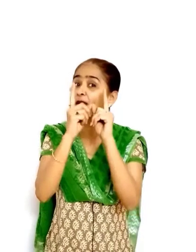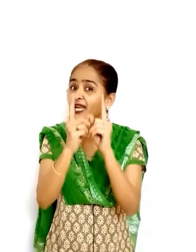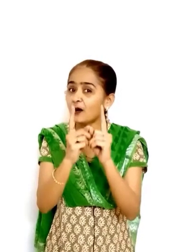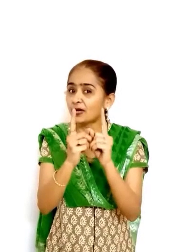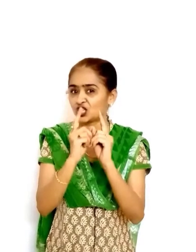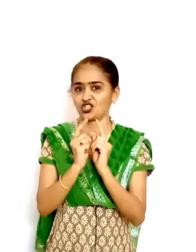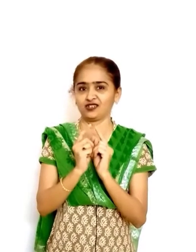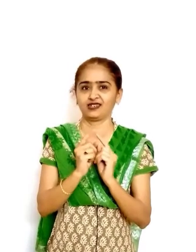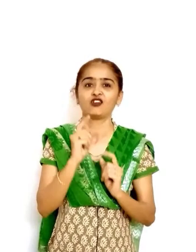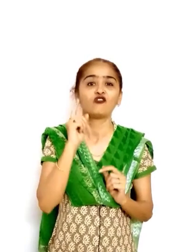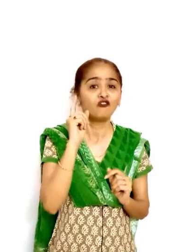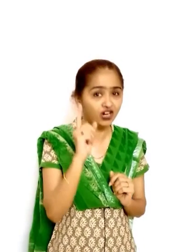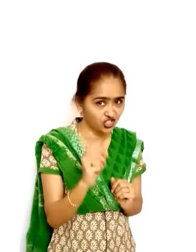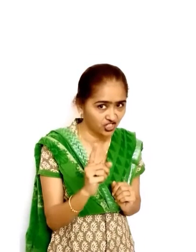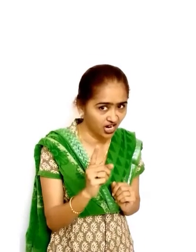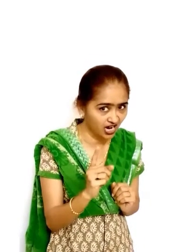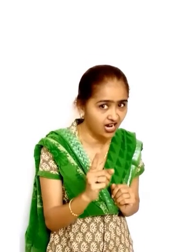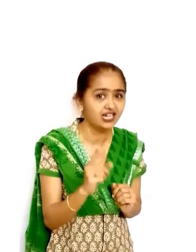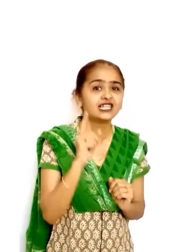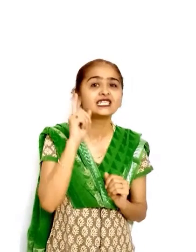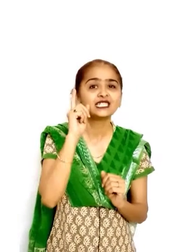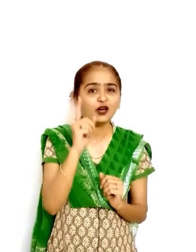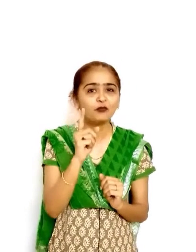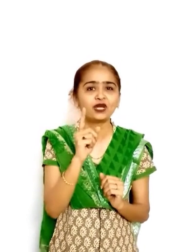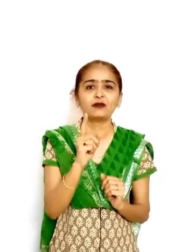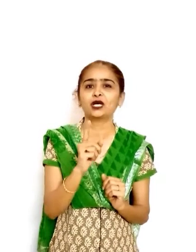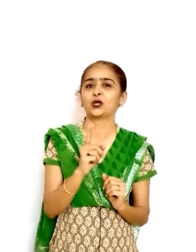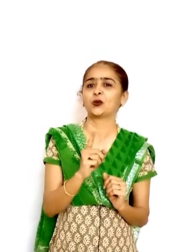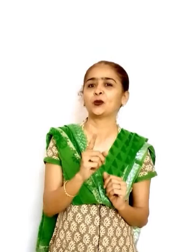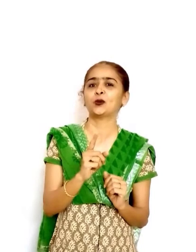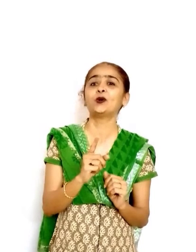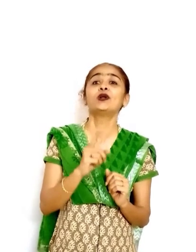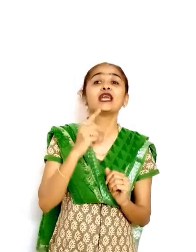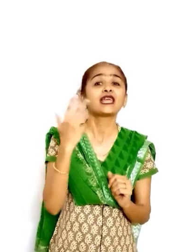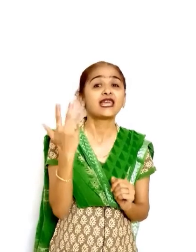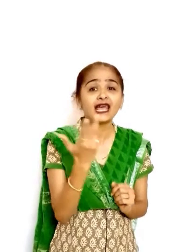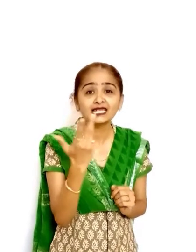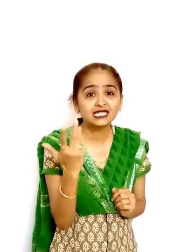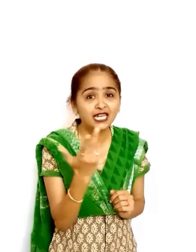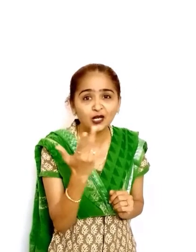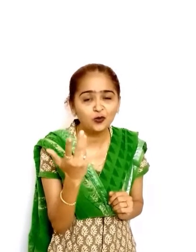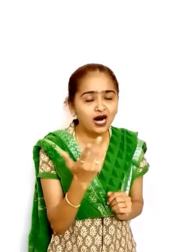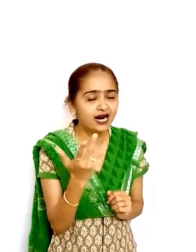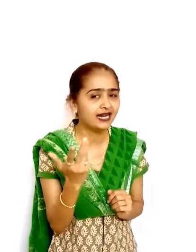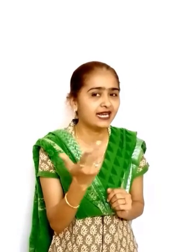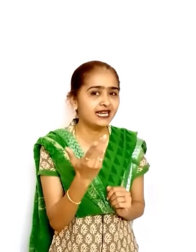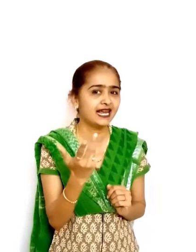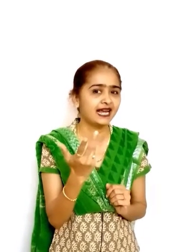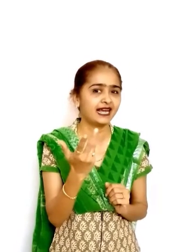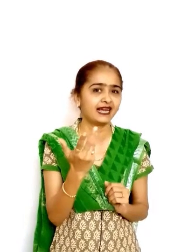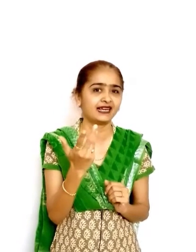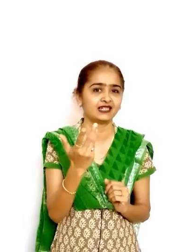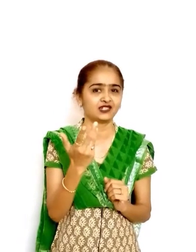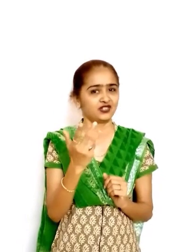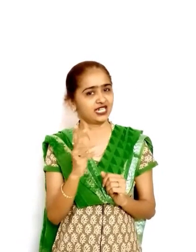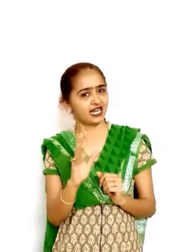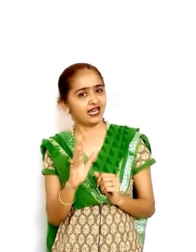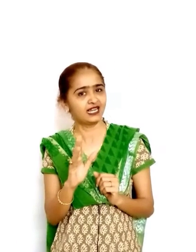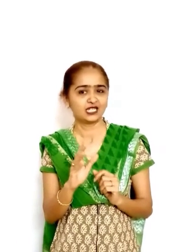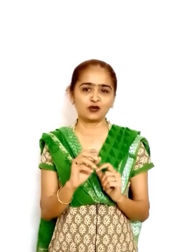पहला प्रश्न, वर्षा सबके मन को कैसे लुभा रही है। ठीक है, सबने